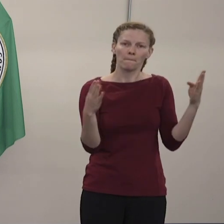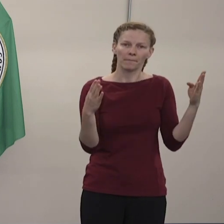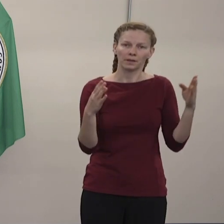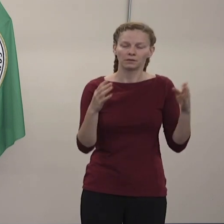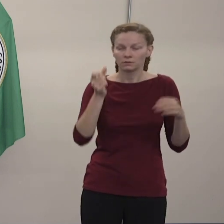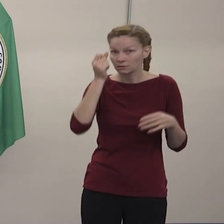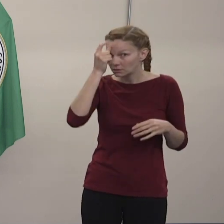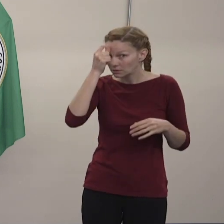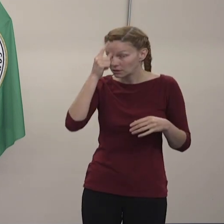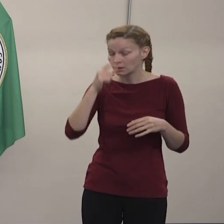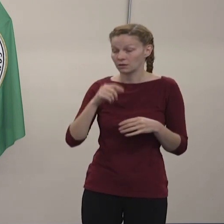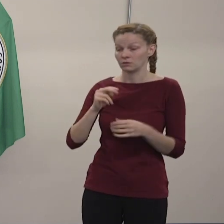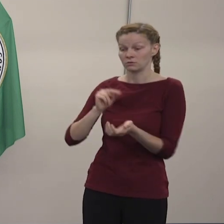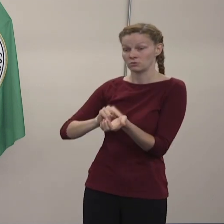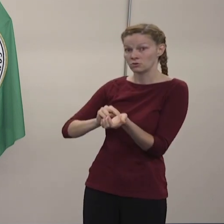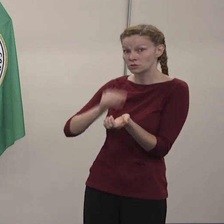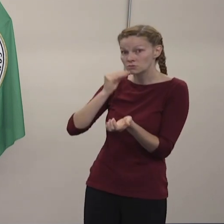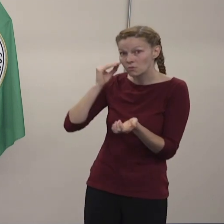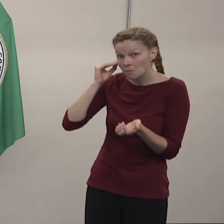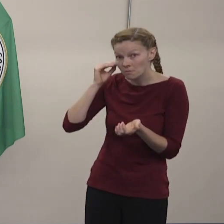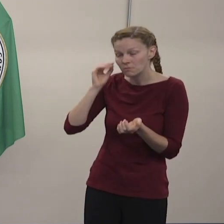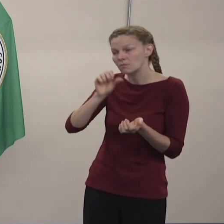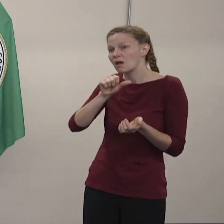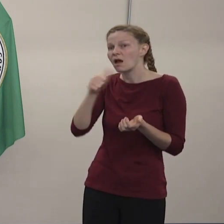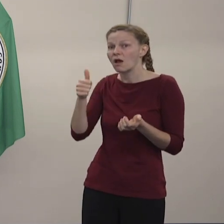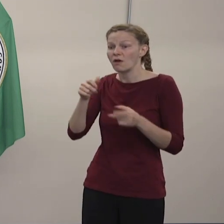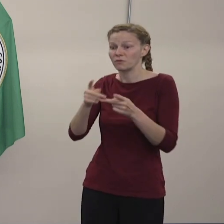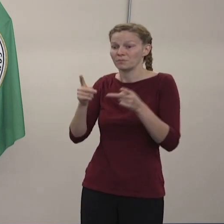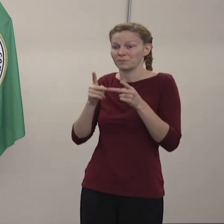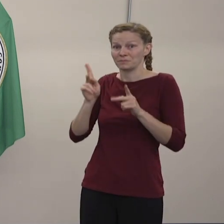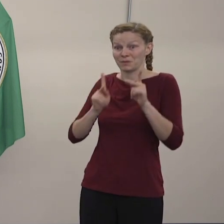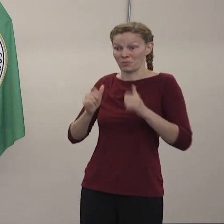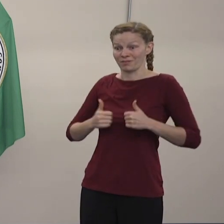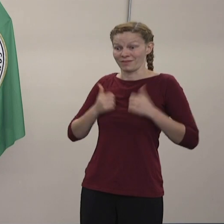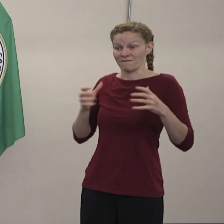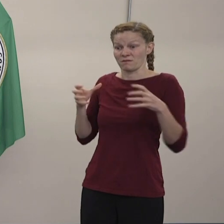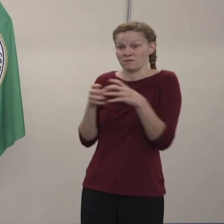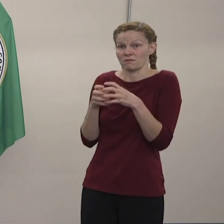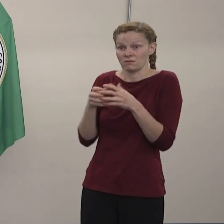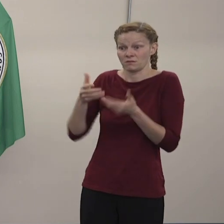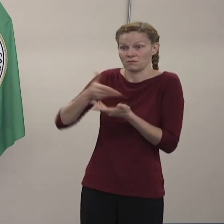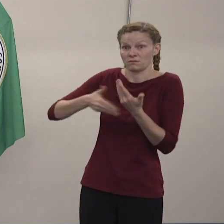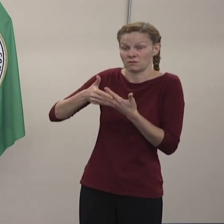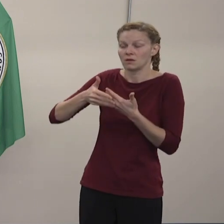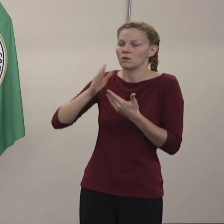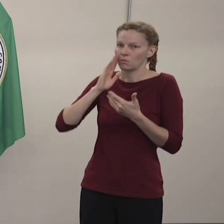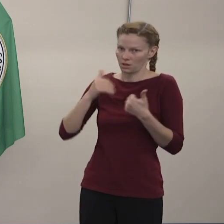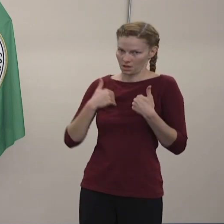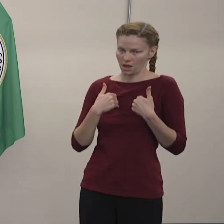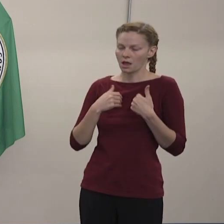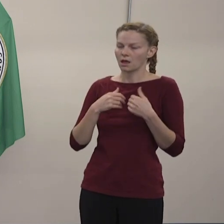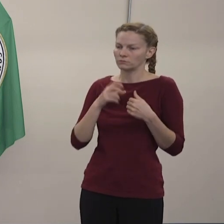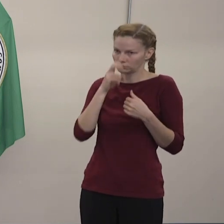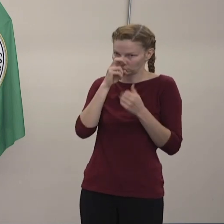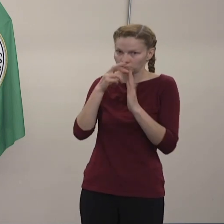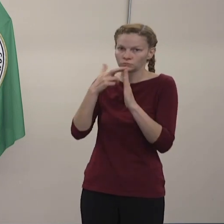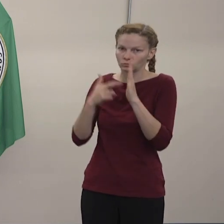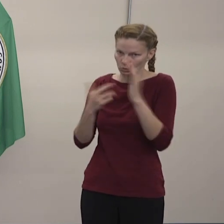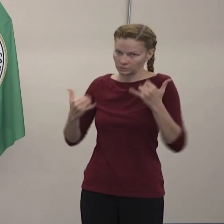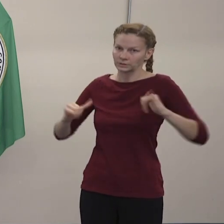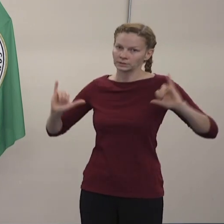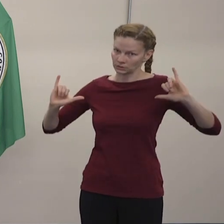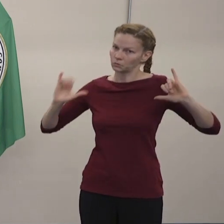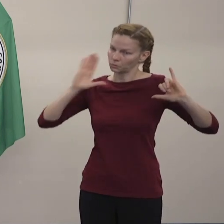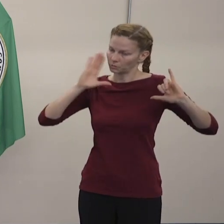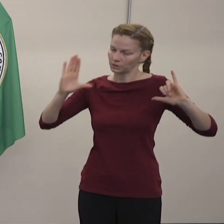sean rigurosos, también así como los asilos de ancianos y viviendas congregadas. En